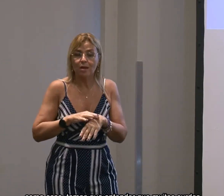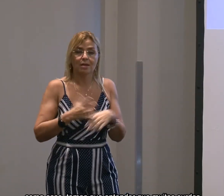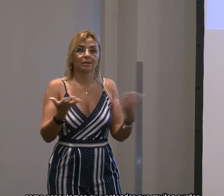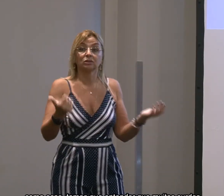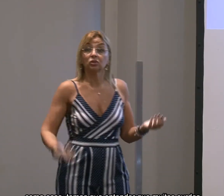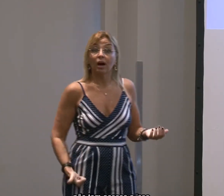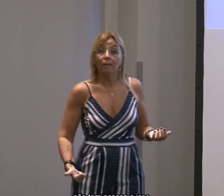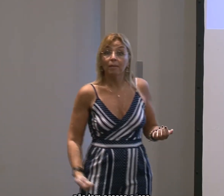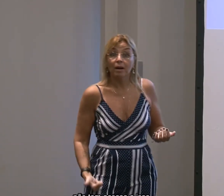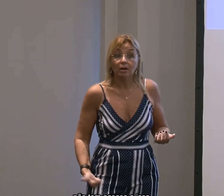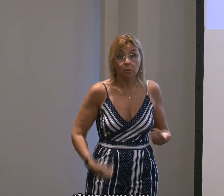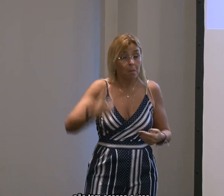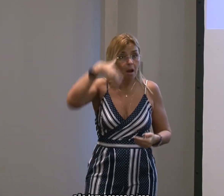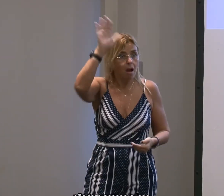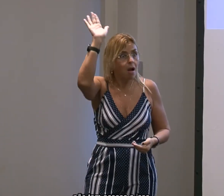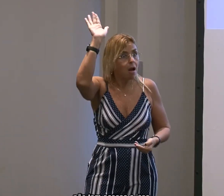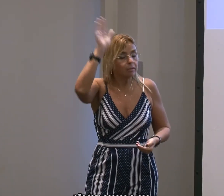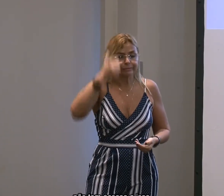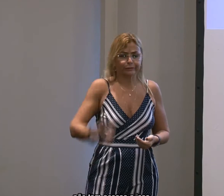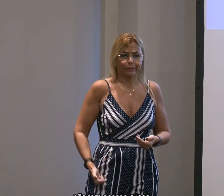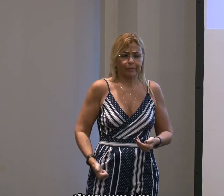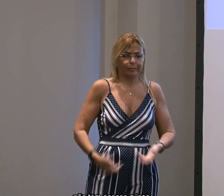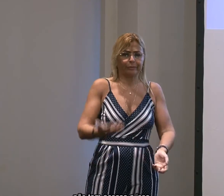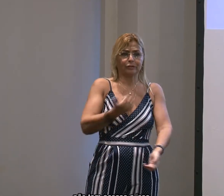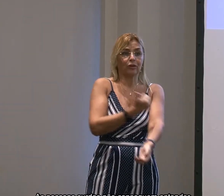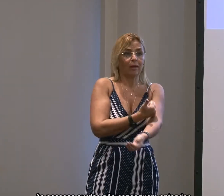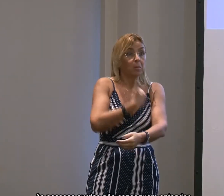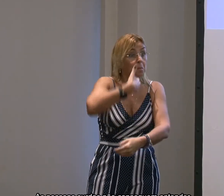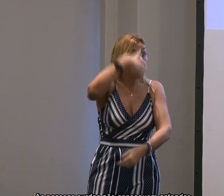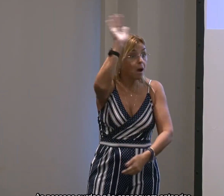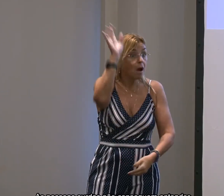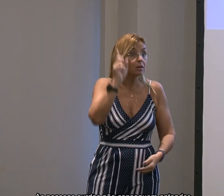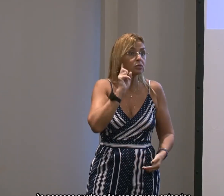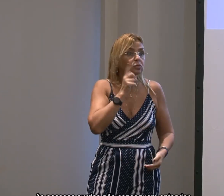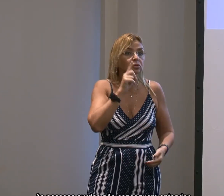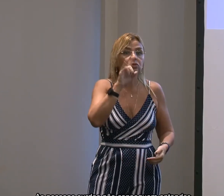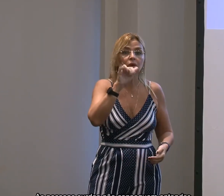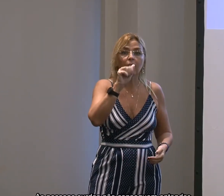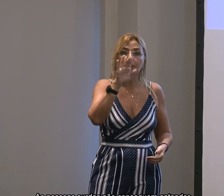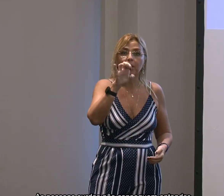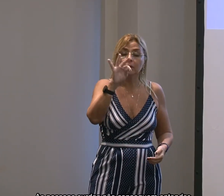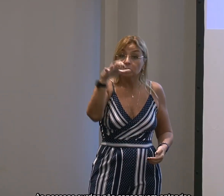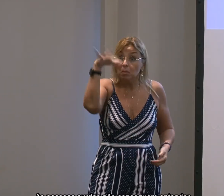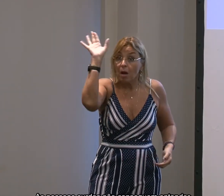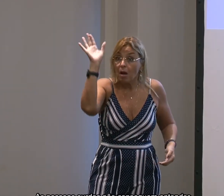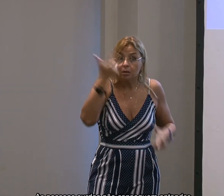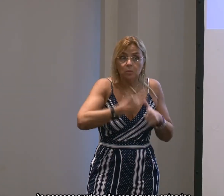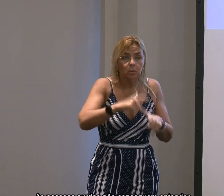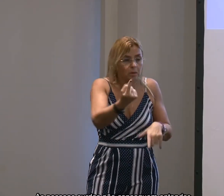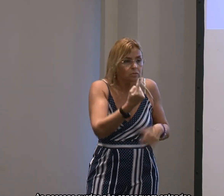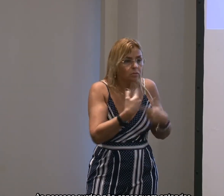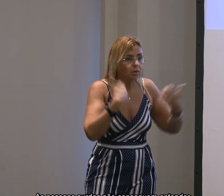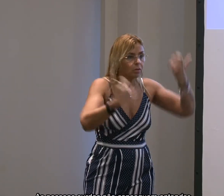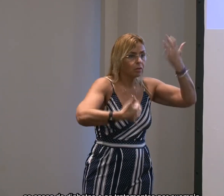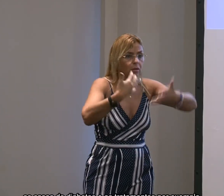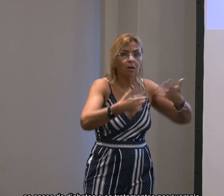muitos surdos não têm acesso a isso, né? As pessoas surdas, por exemplo, elas não conseguem entender os casos